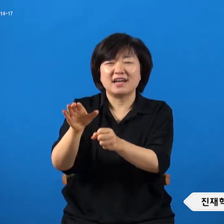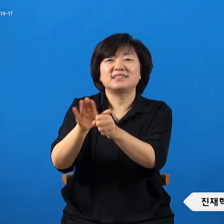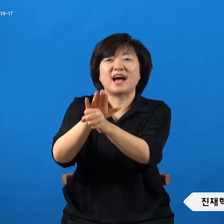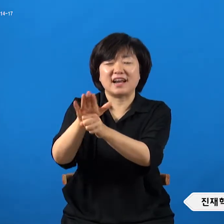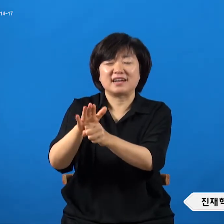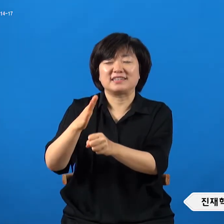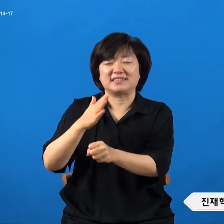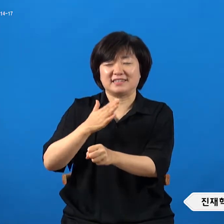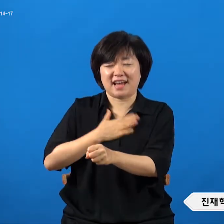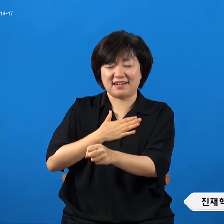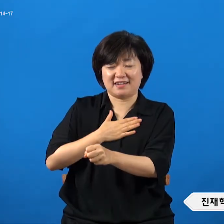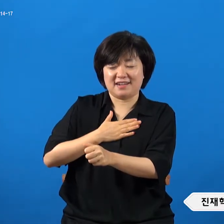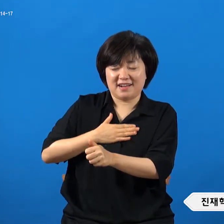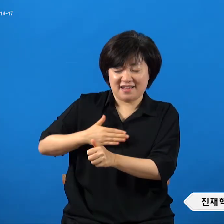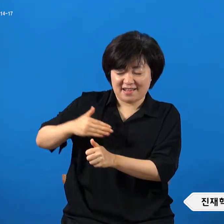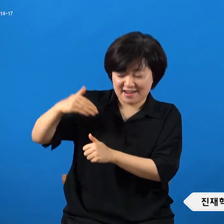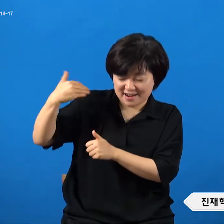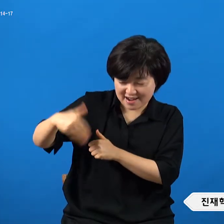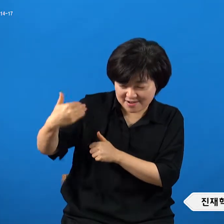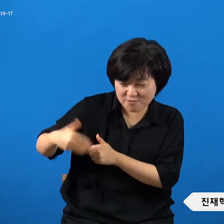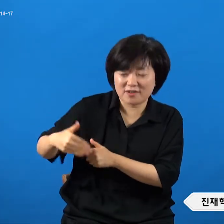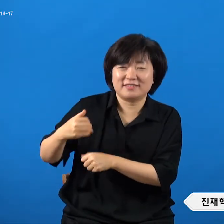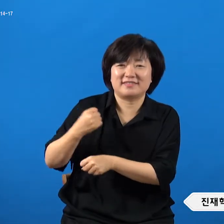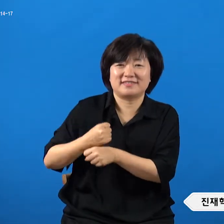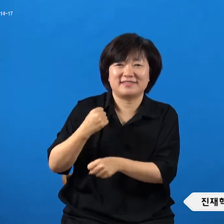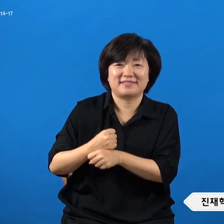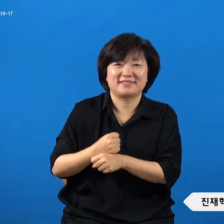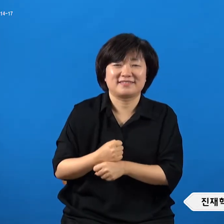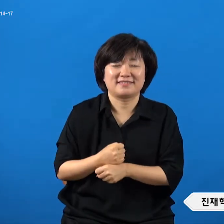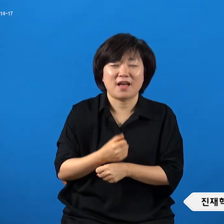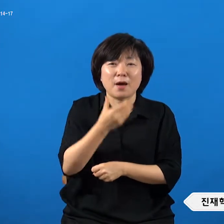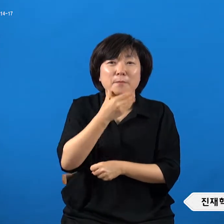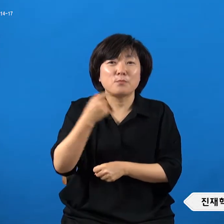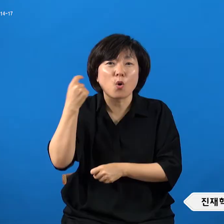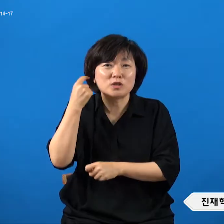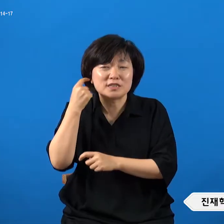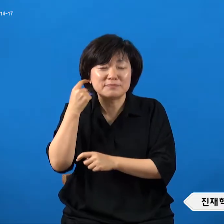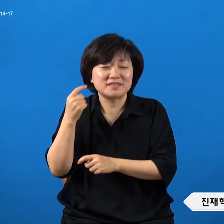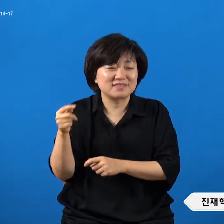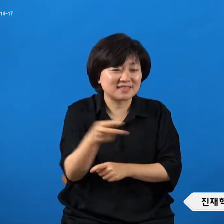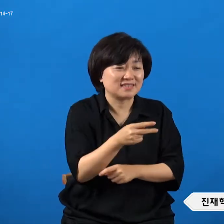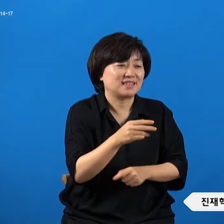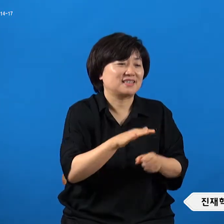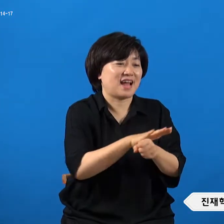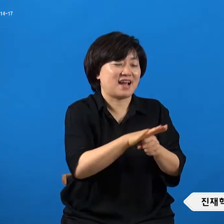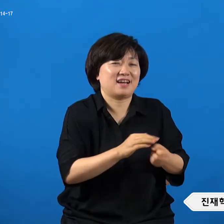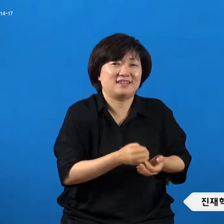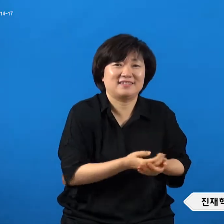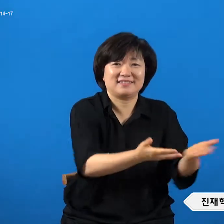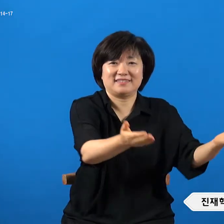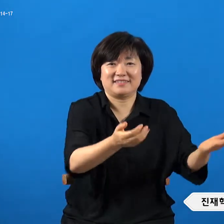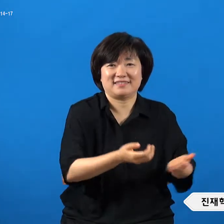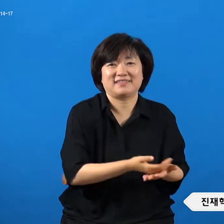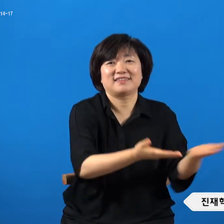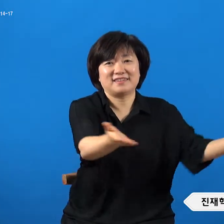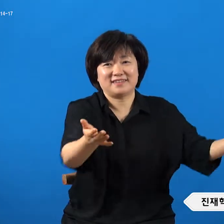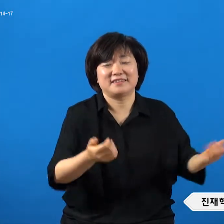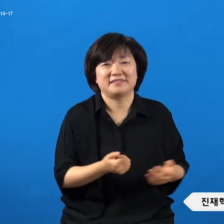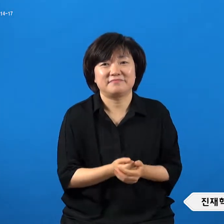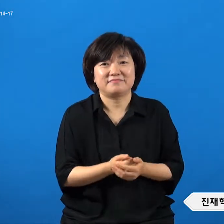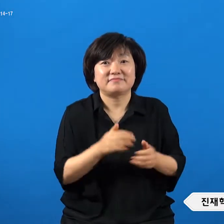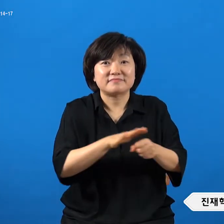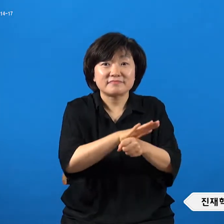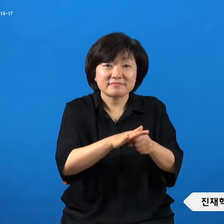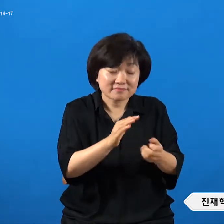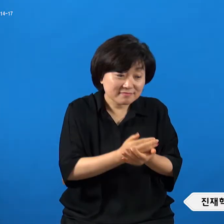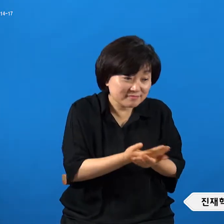나를 강권하시는도다. 복음은 사랑입니다. 내게 임한 그 사랑이 나를 움직이게 하십니다.